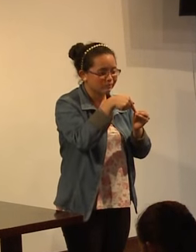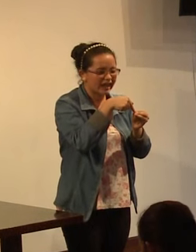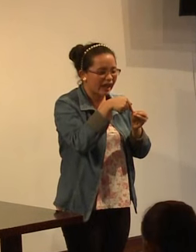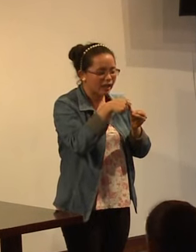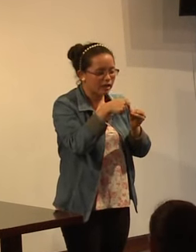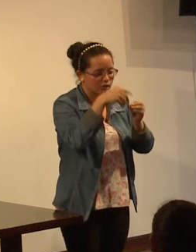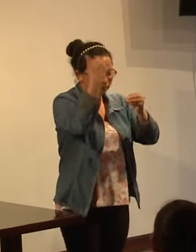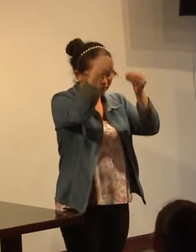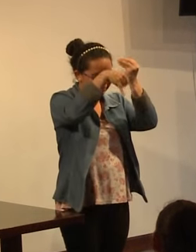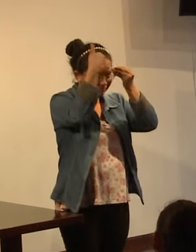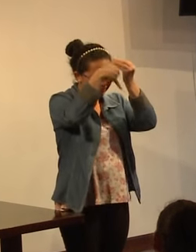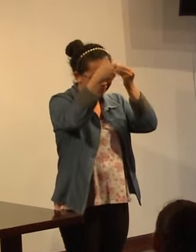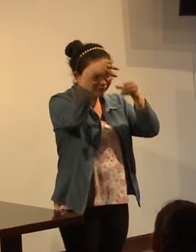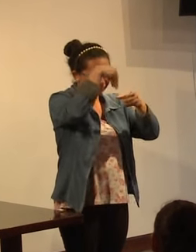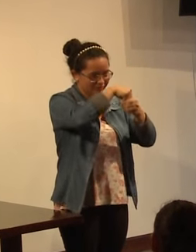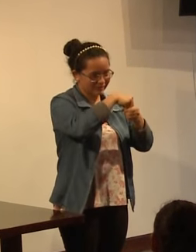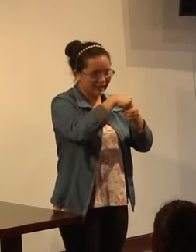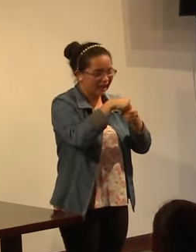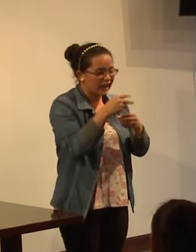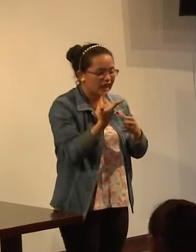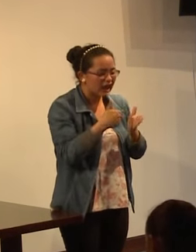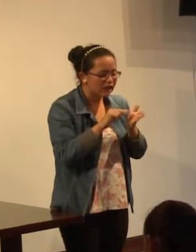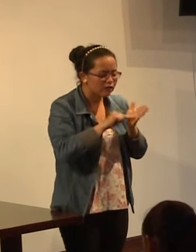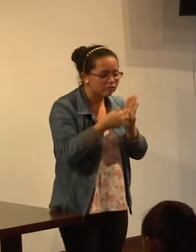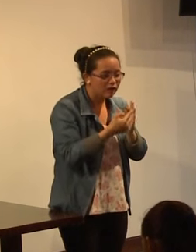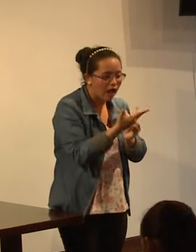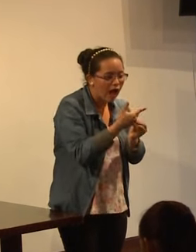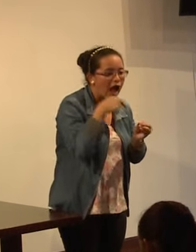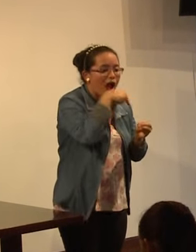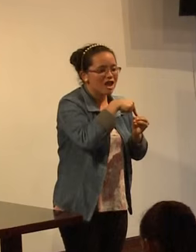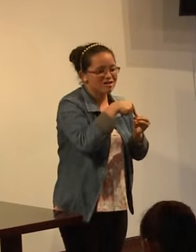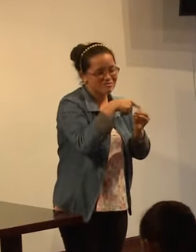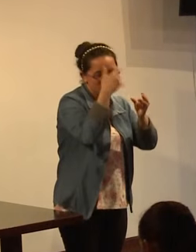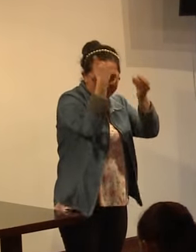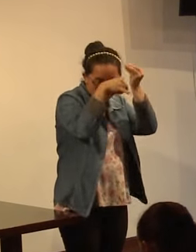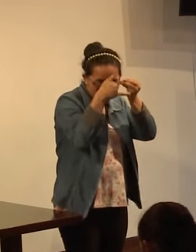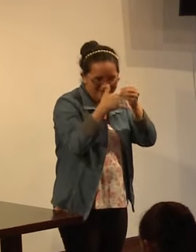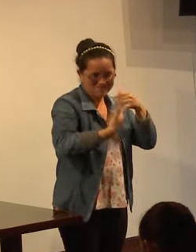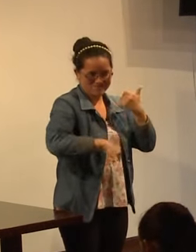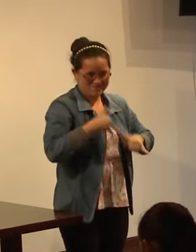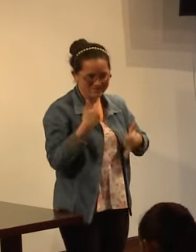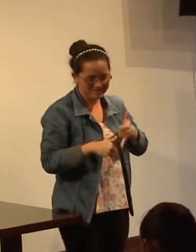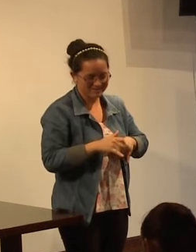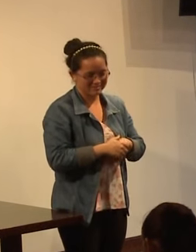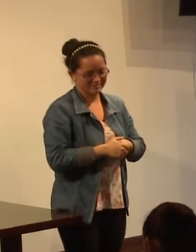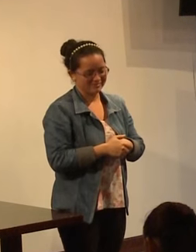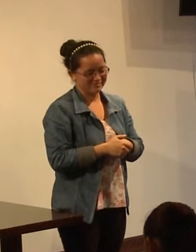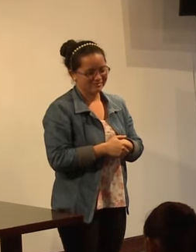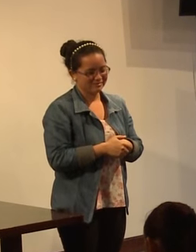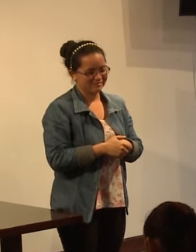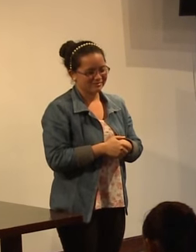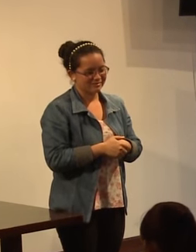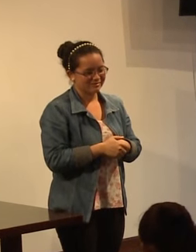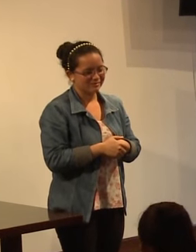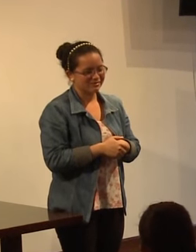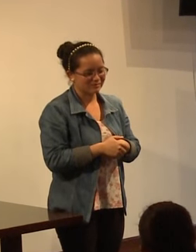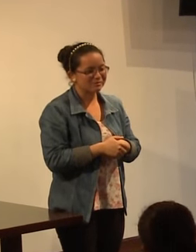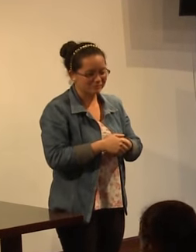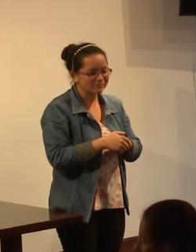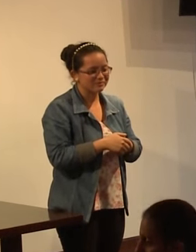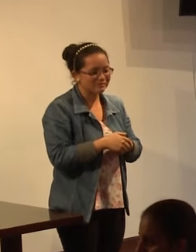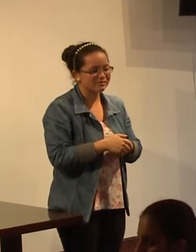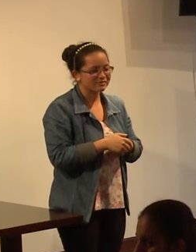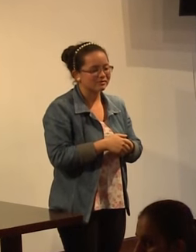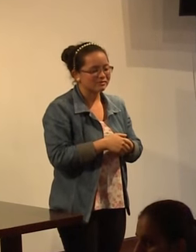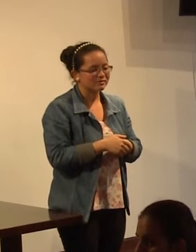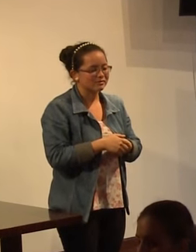lúdica. El arte es un juego, el arte tiene que ser jugar. Entonces, si usted va a referirse a esto que empezamos a hablar del arte en el contexto escolar o